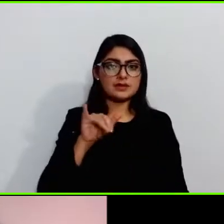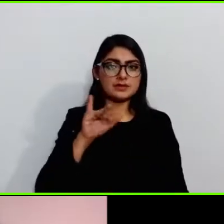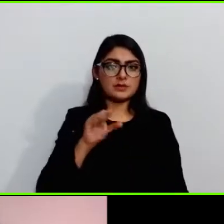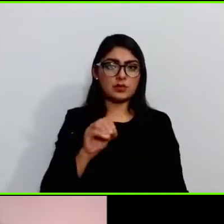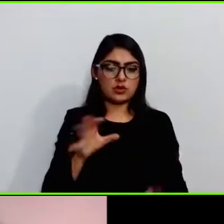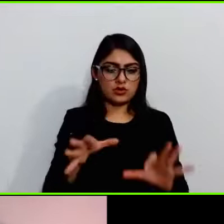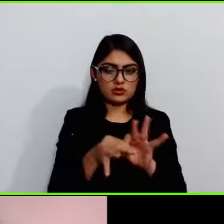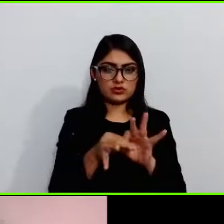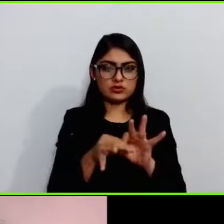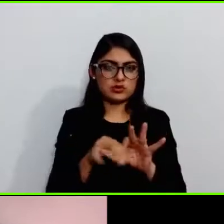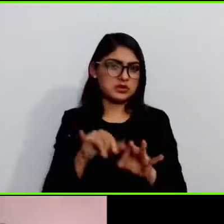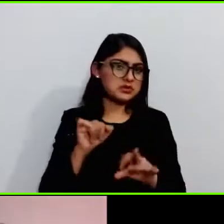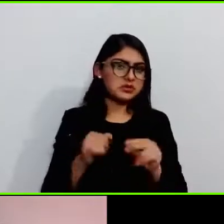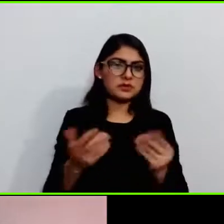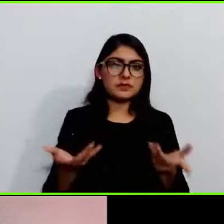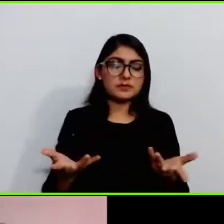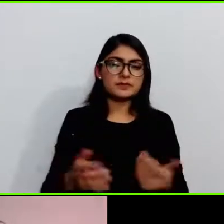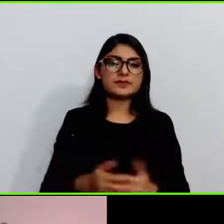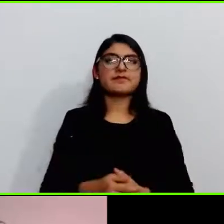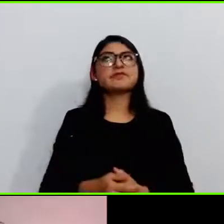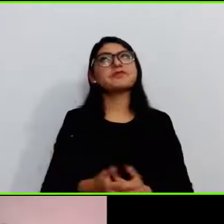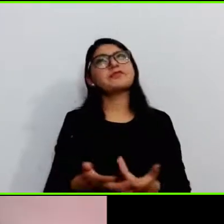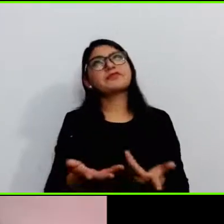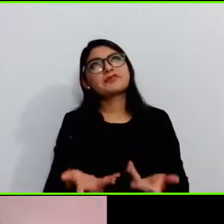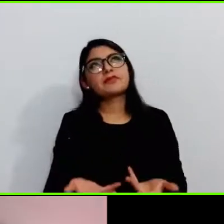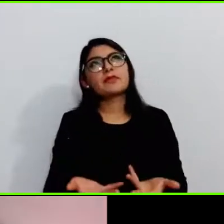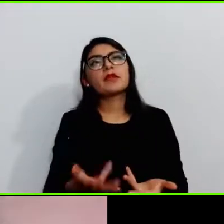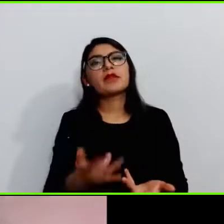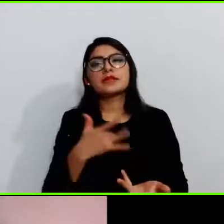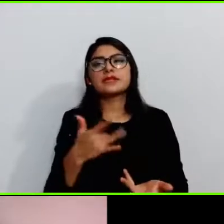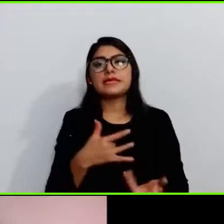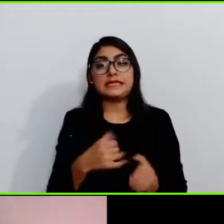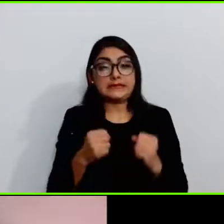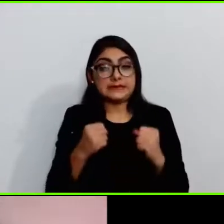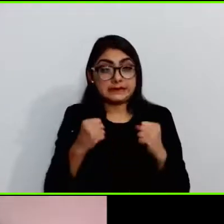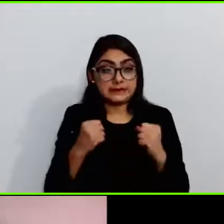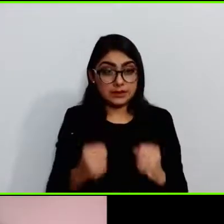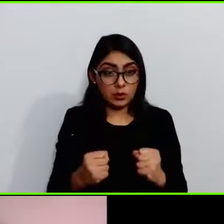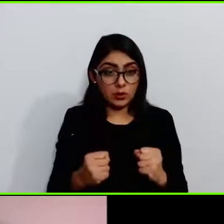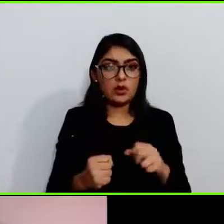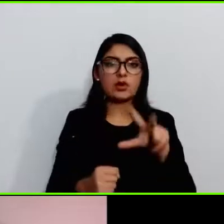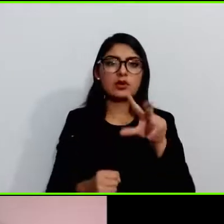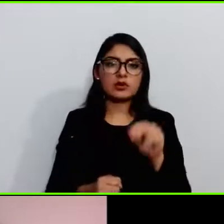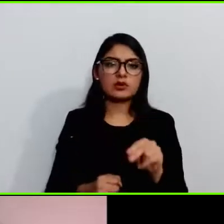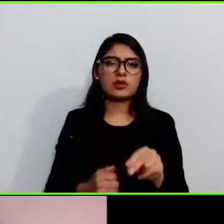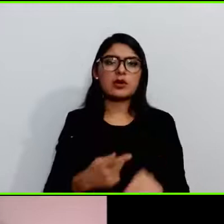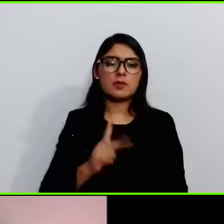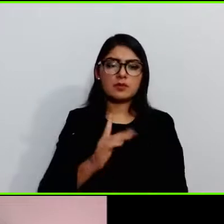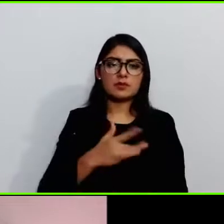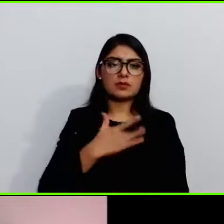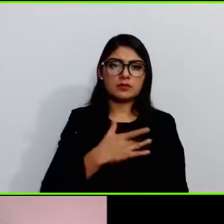digamos que no estoy muy seguro, ahí podríamos decir que porque la Constitución